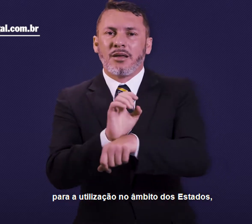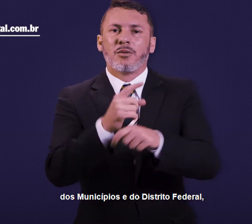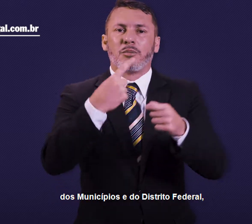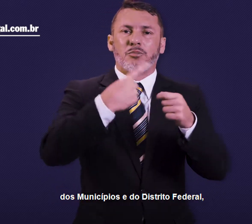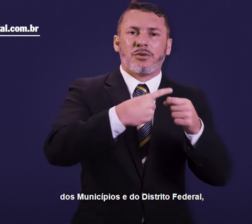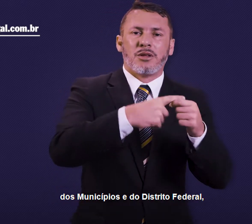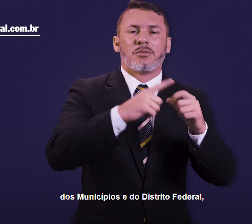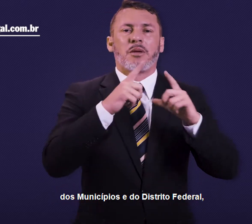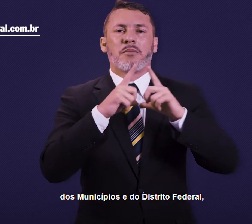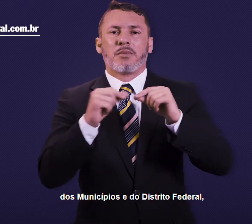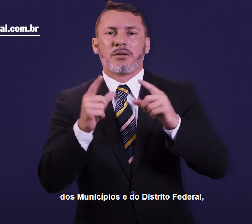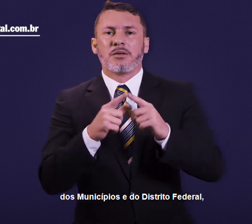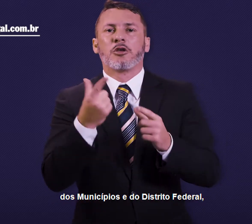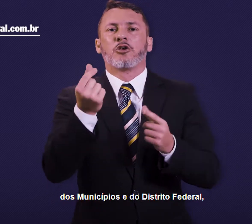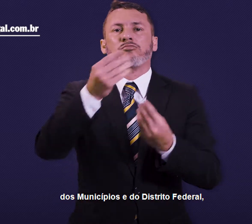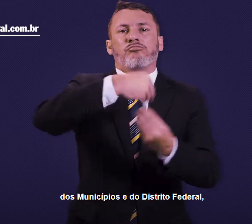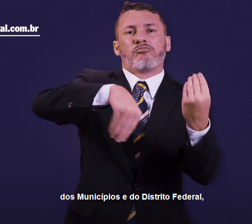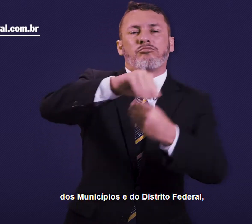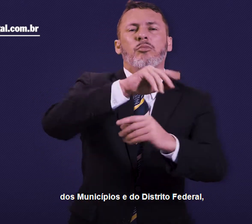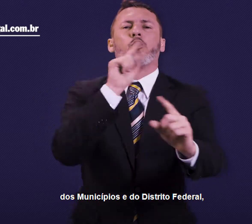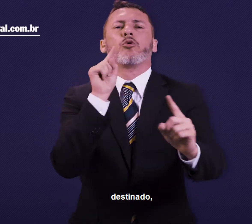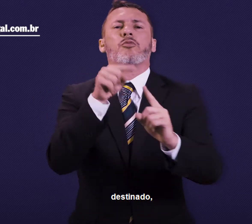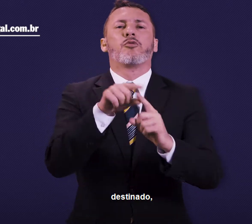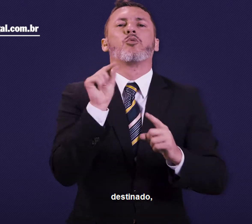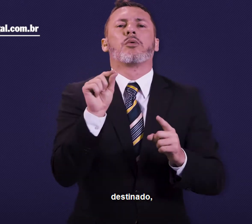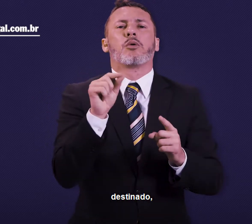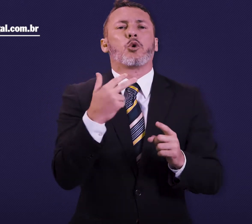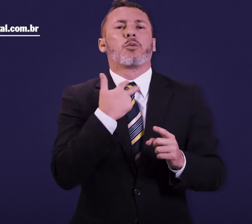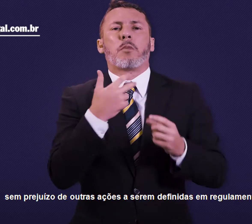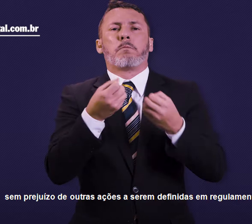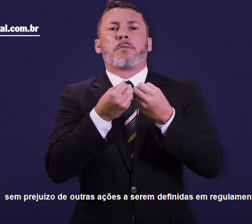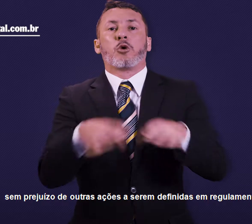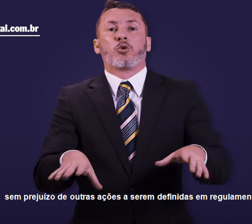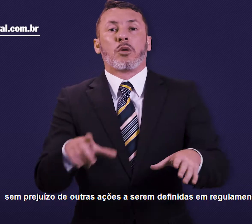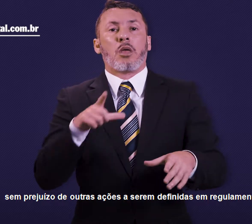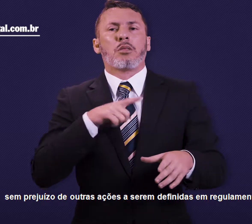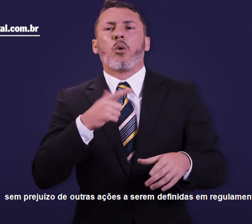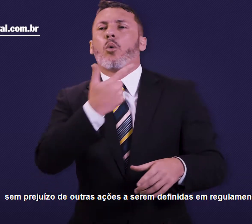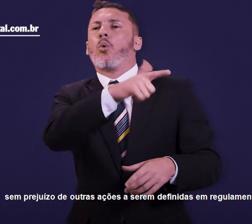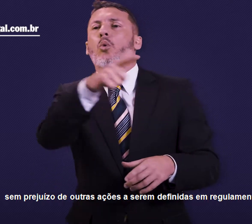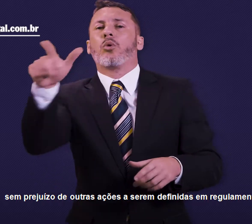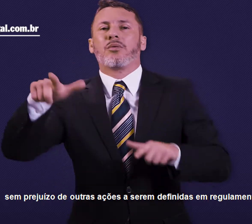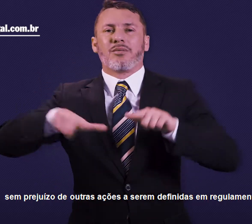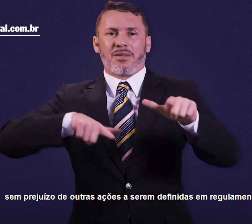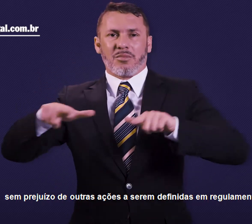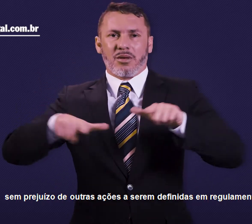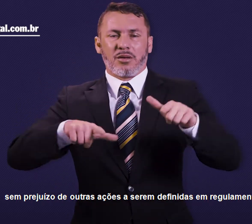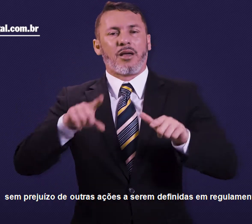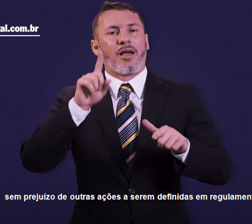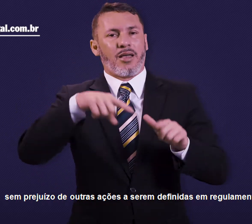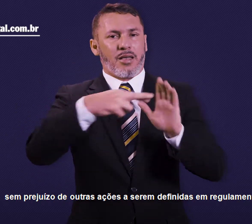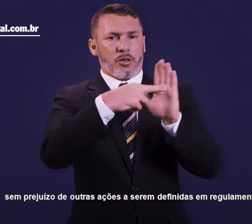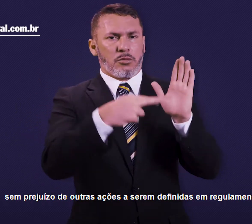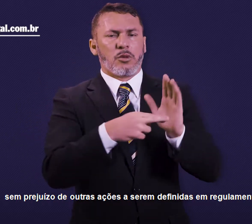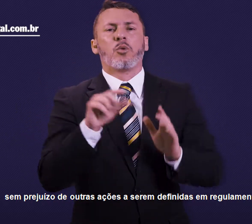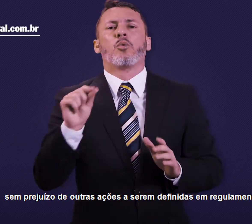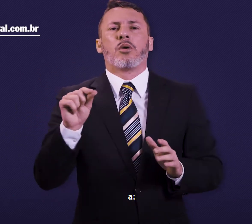dos municípios e do Distrito Federal, destinado, sem prejuízo de outras ações a serem definidas em regulamento,